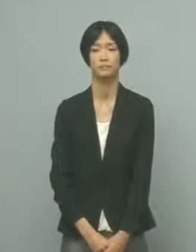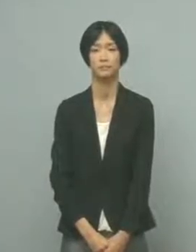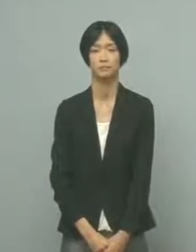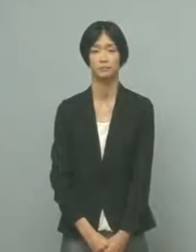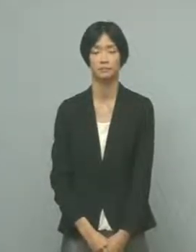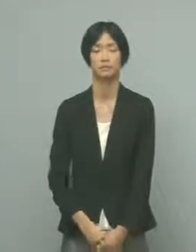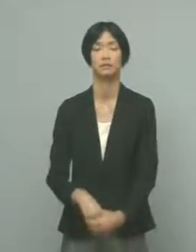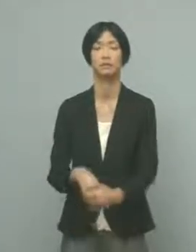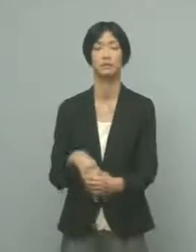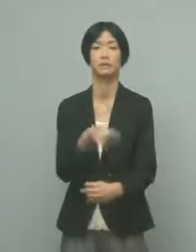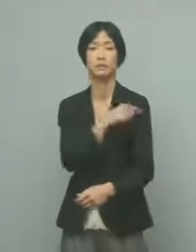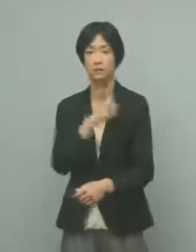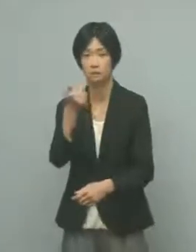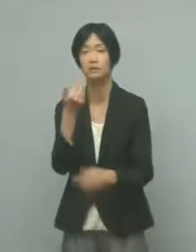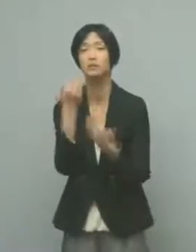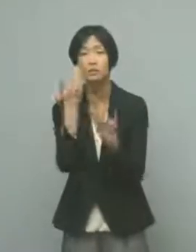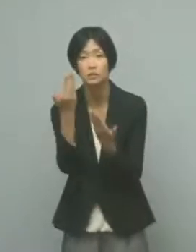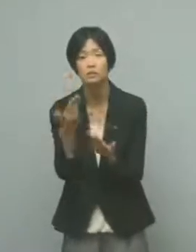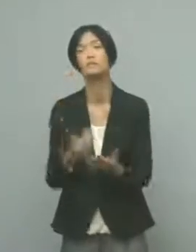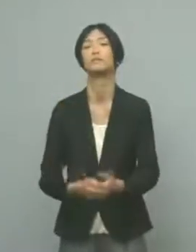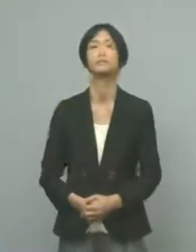NHK の進藤です。よろしくお願いします。 はい。